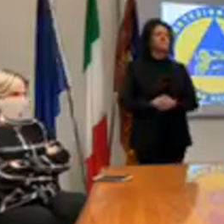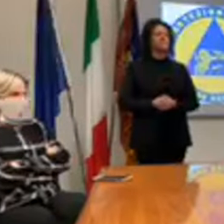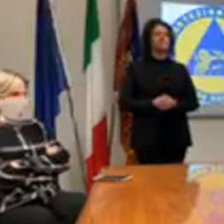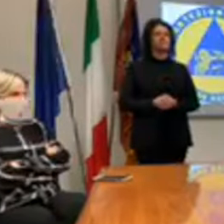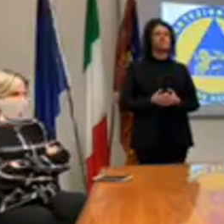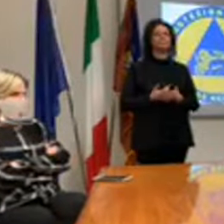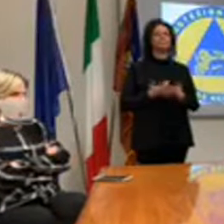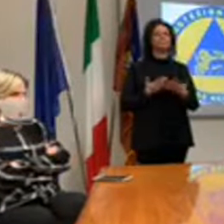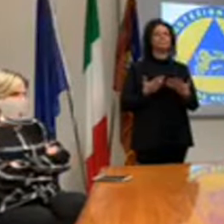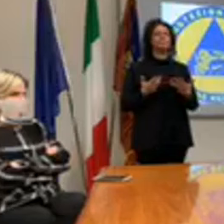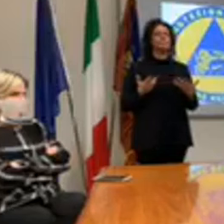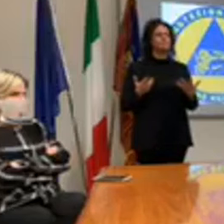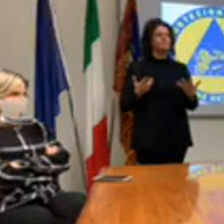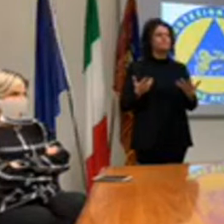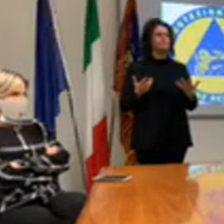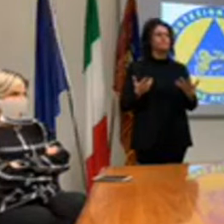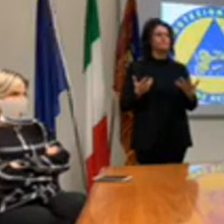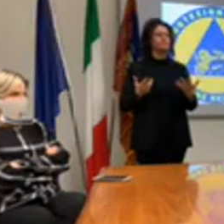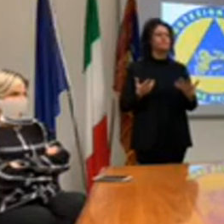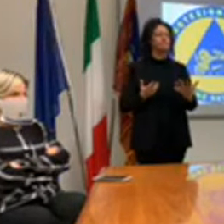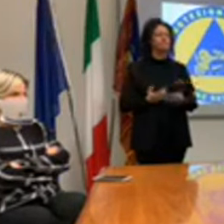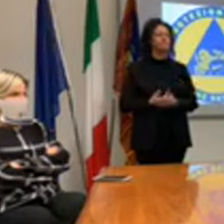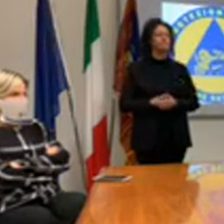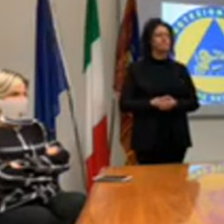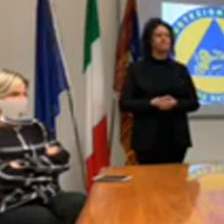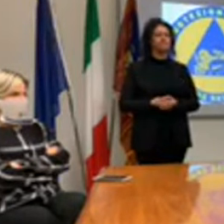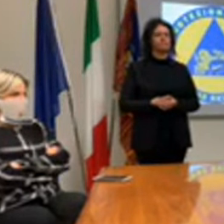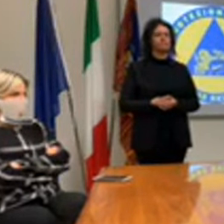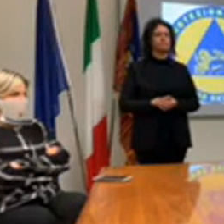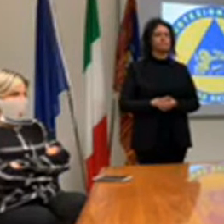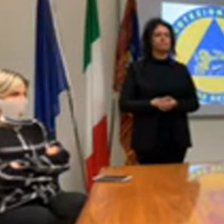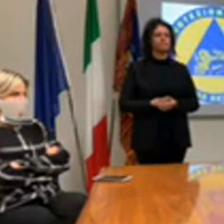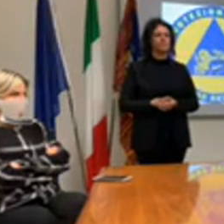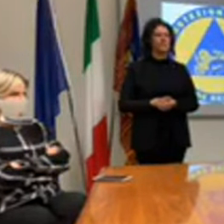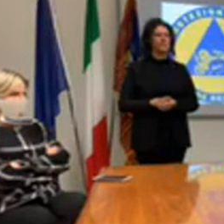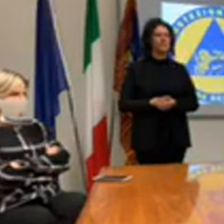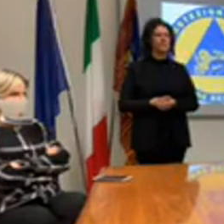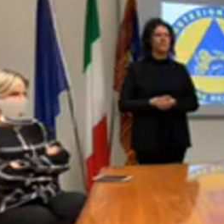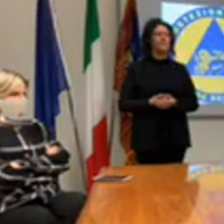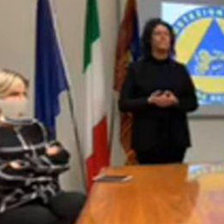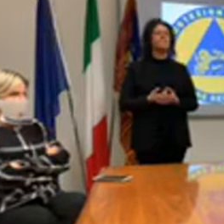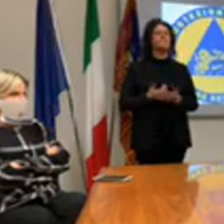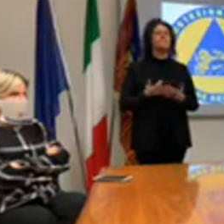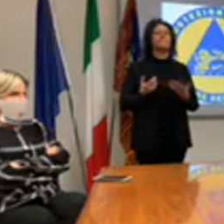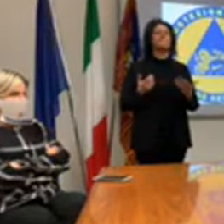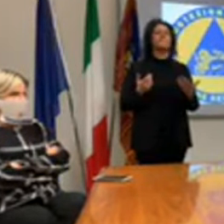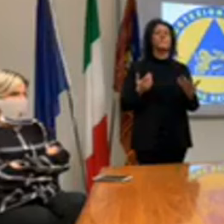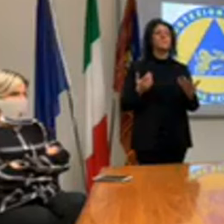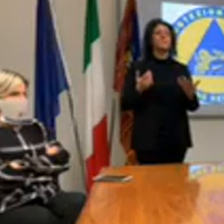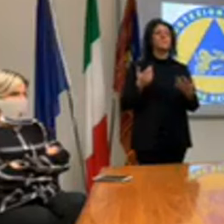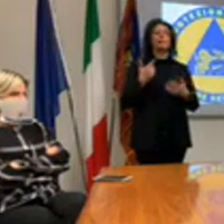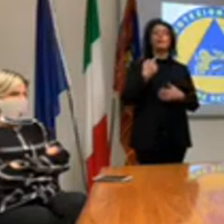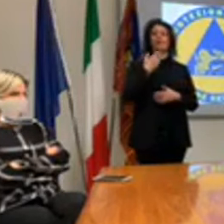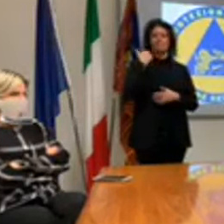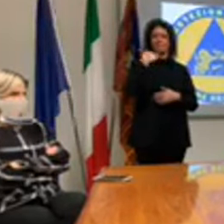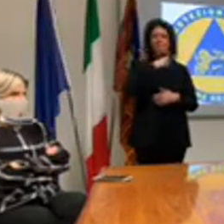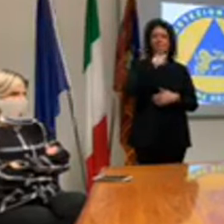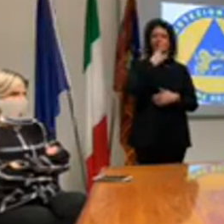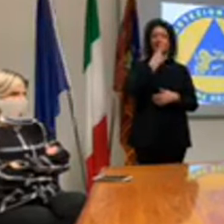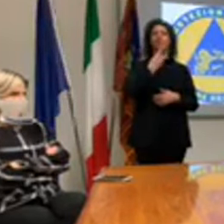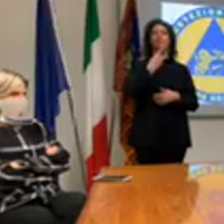Questa cosa forse non deve sorprendere nel momento in cui si è detto più volte che il picco è atteso verso